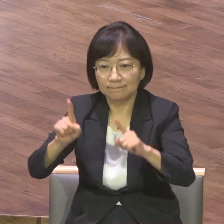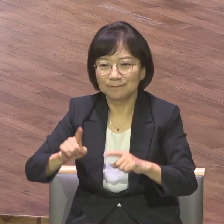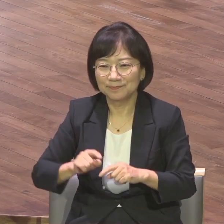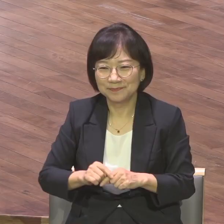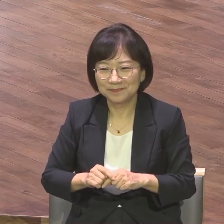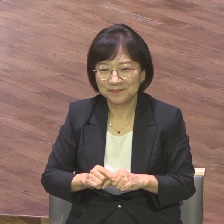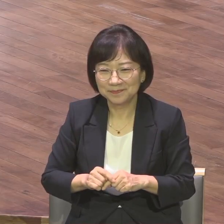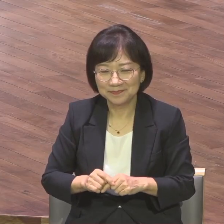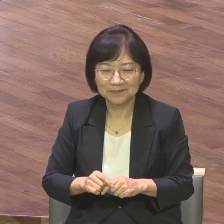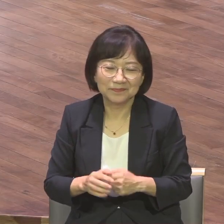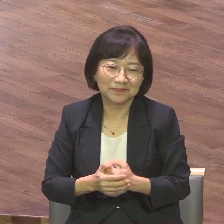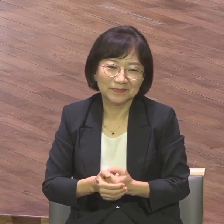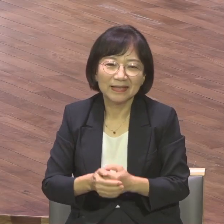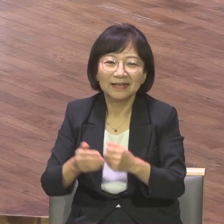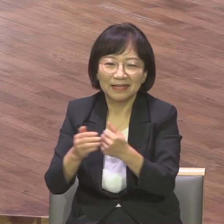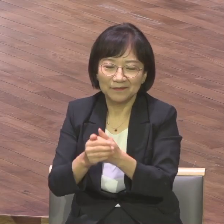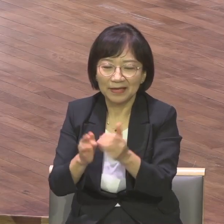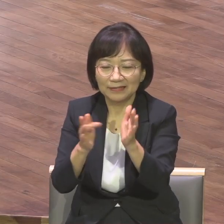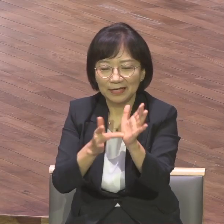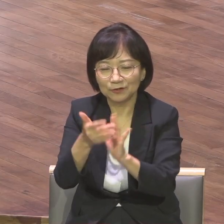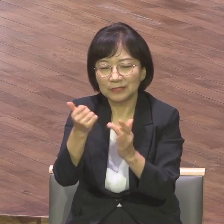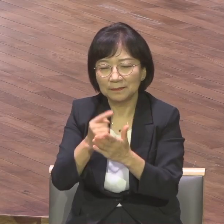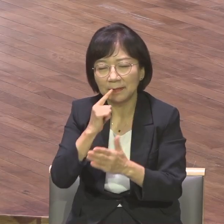계속 반복적으로 깨어 있으라.